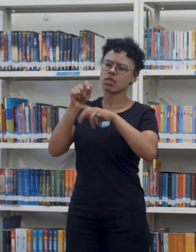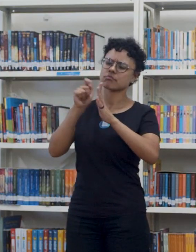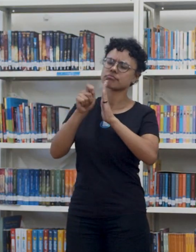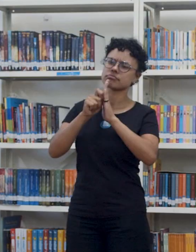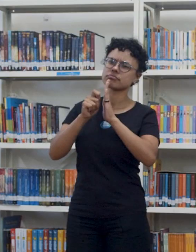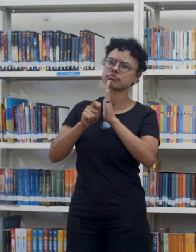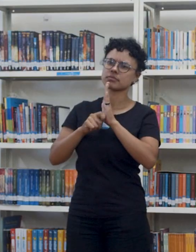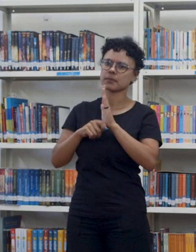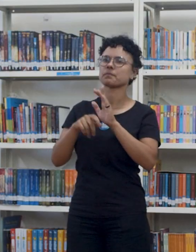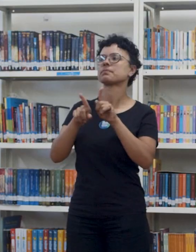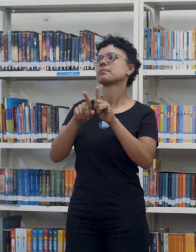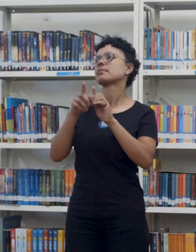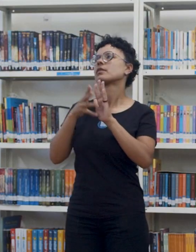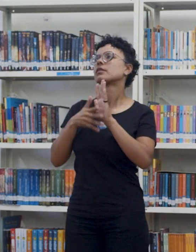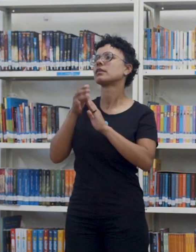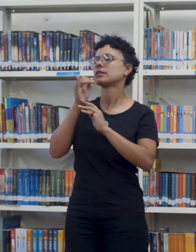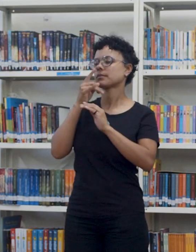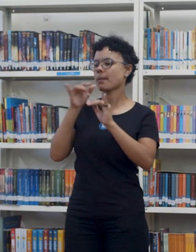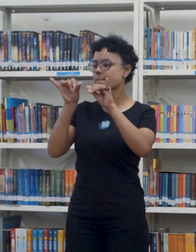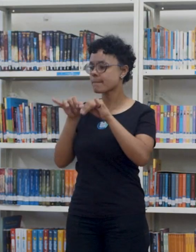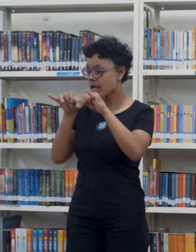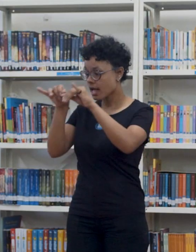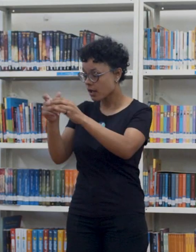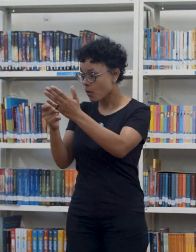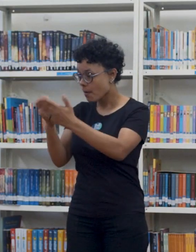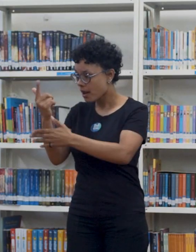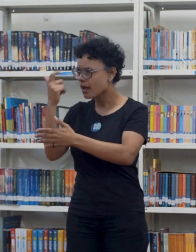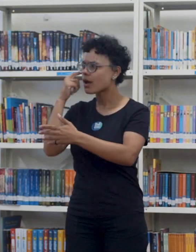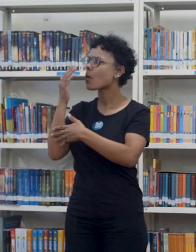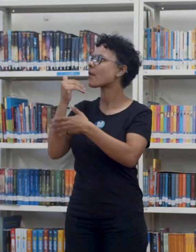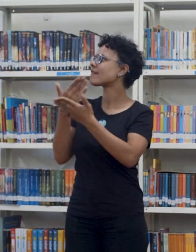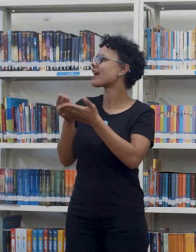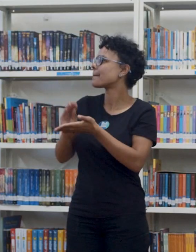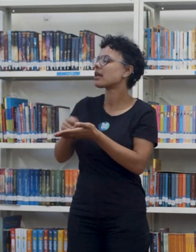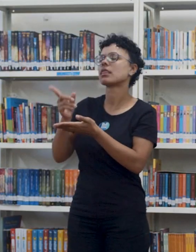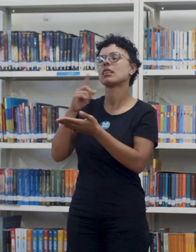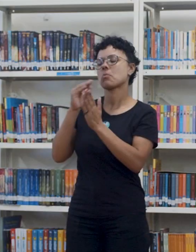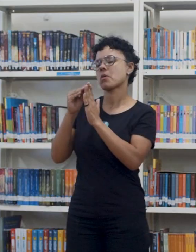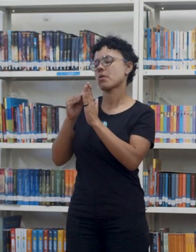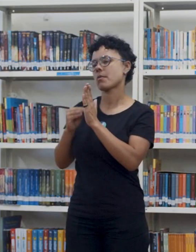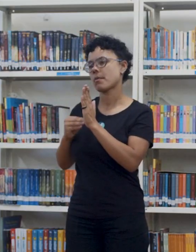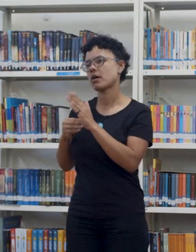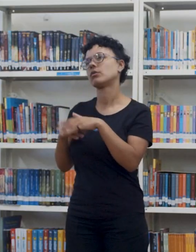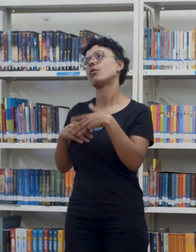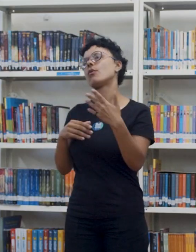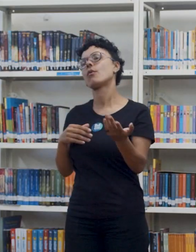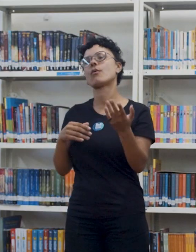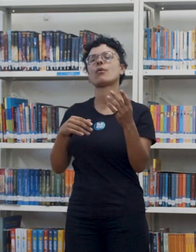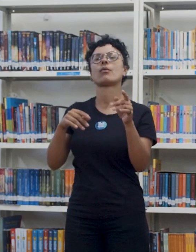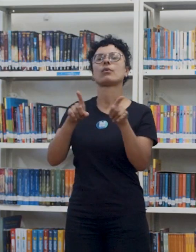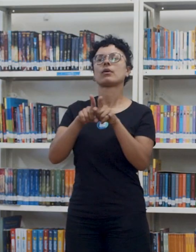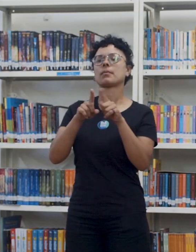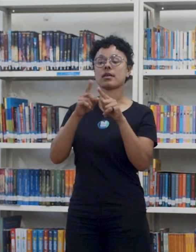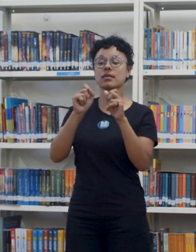mais. Roteirizem as compras do supermercado para não perder alimento. Roteirizem a